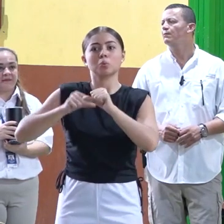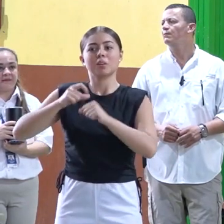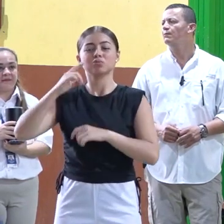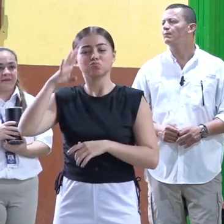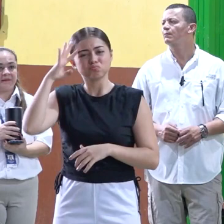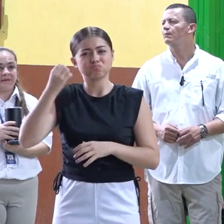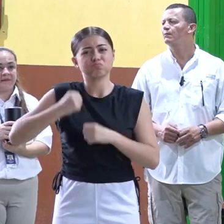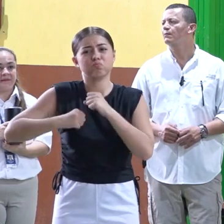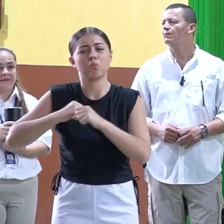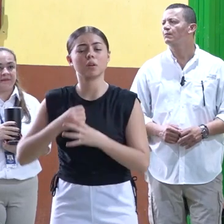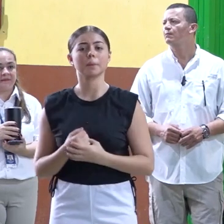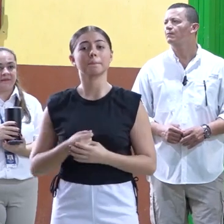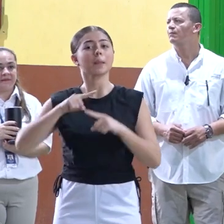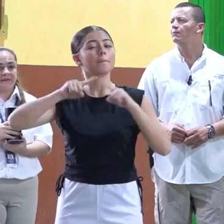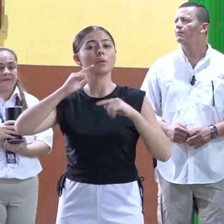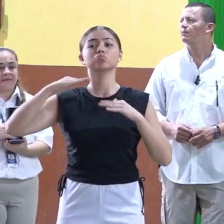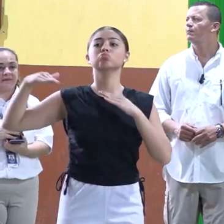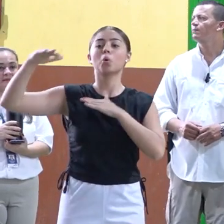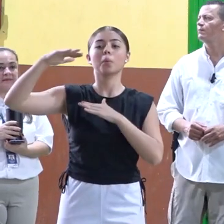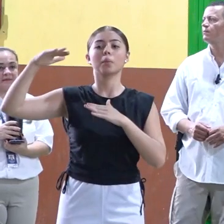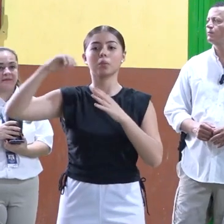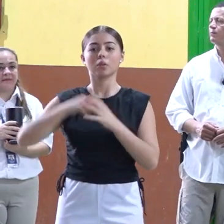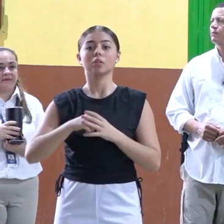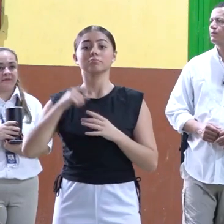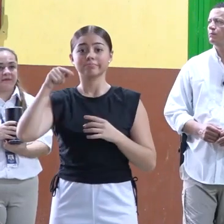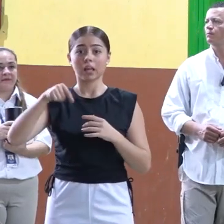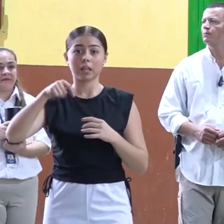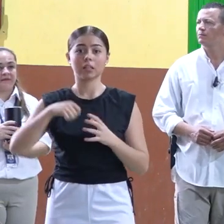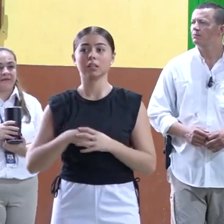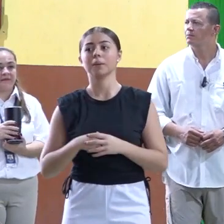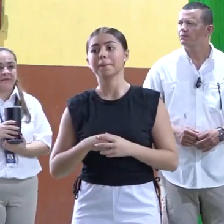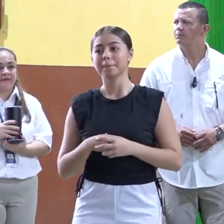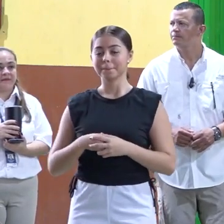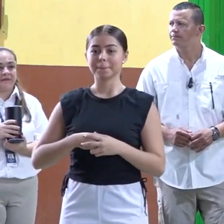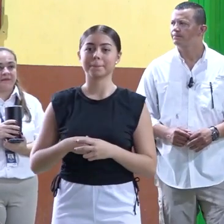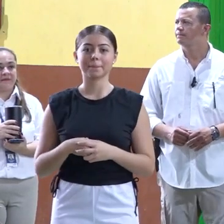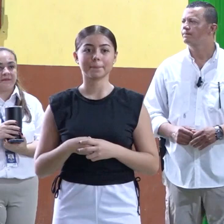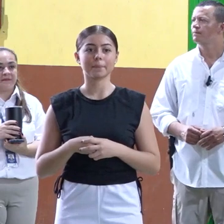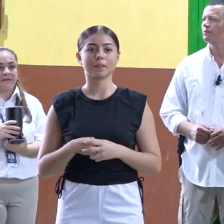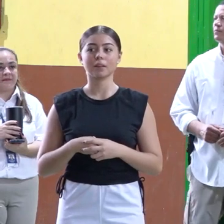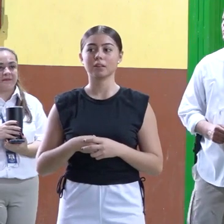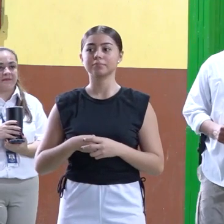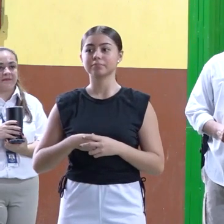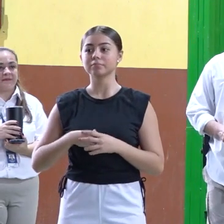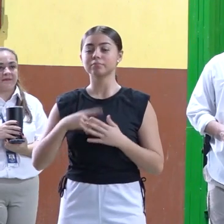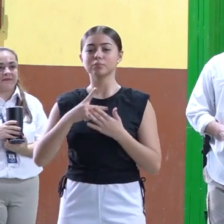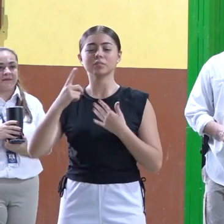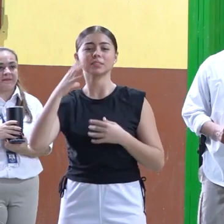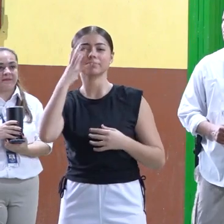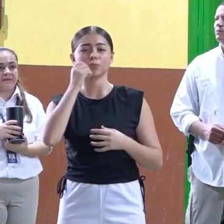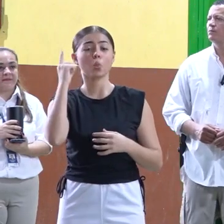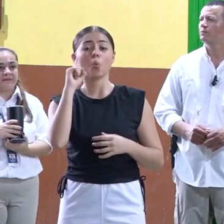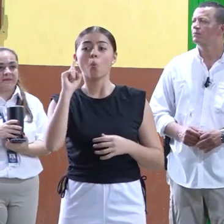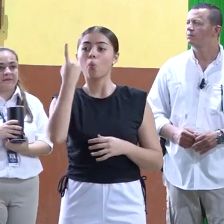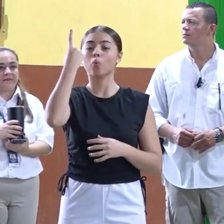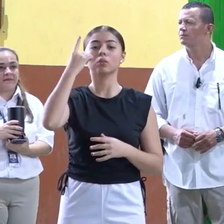esfuerzo, pero sobre todo la expresión de esta provincia maravillosa, donde lo único que puede eclipsar la